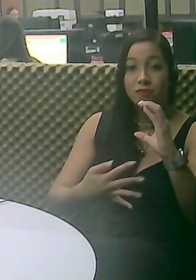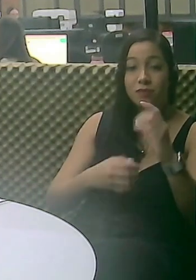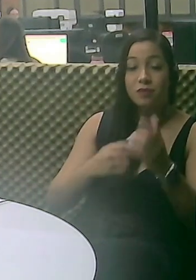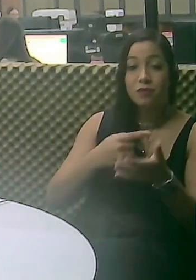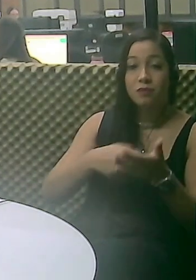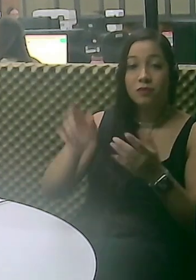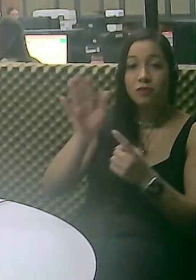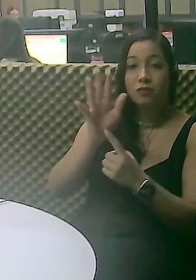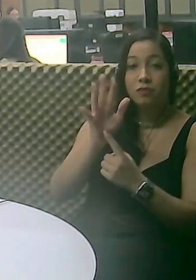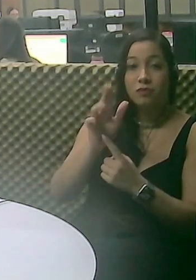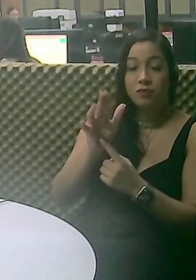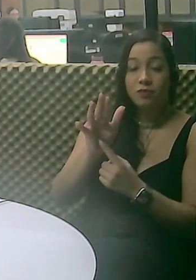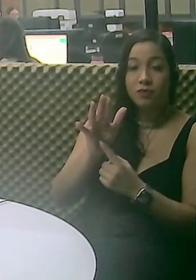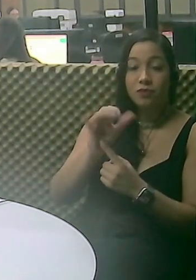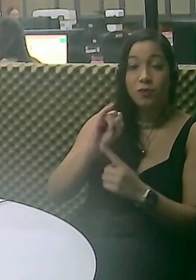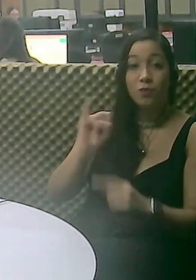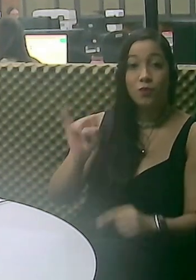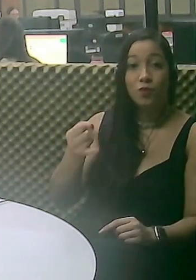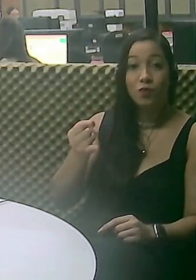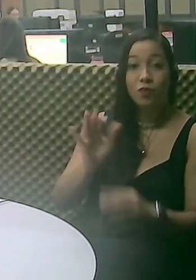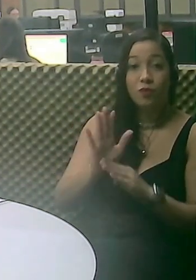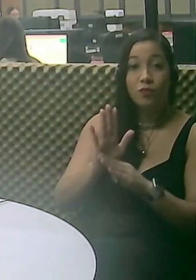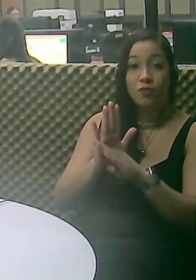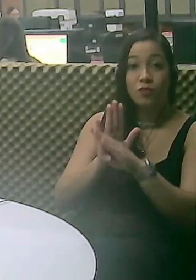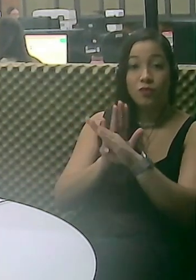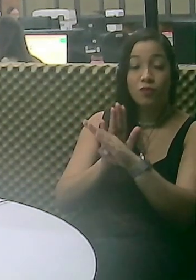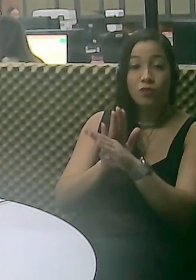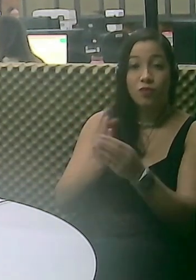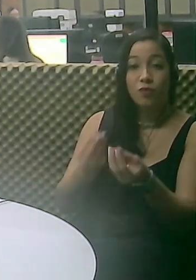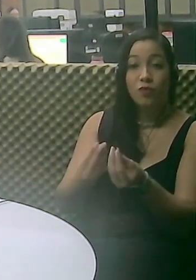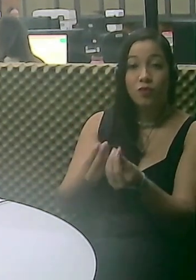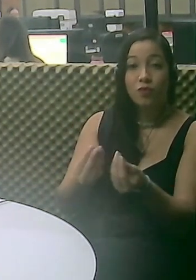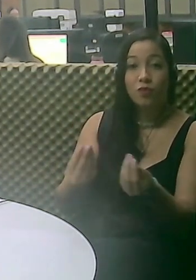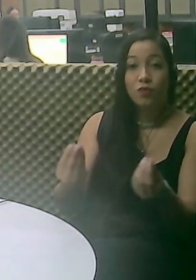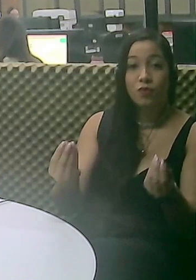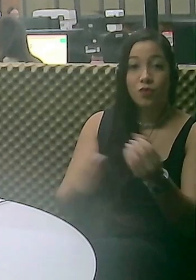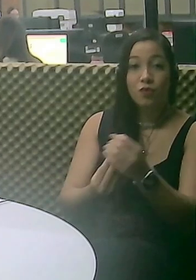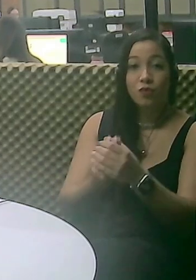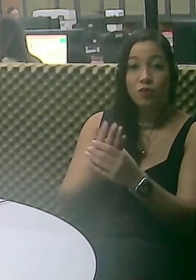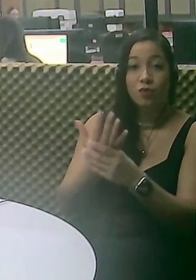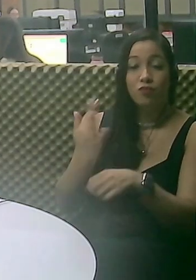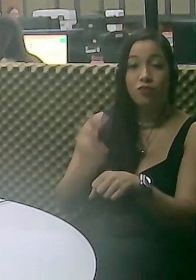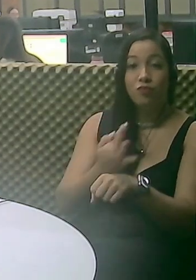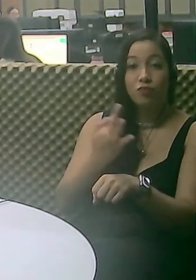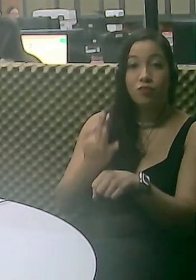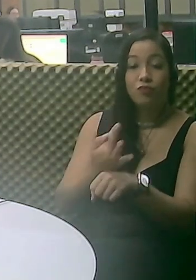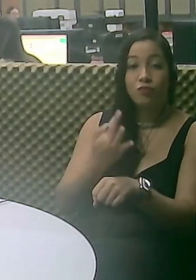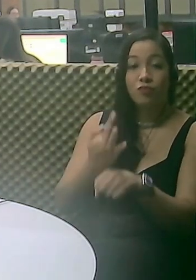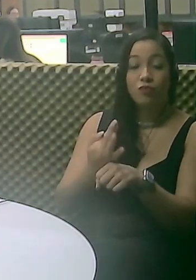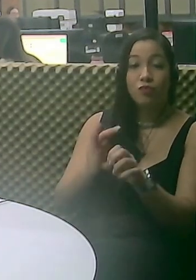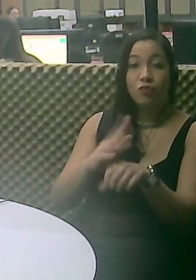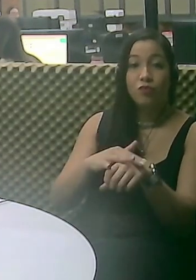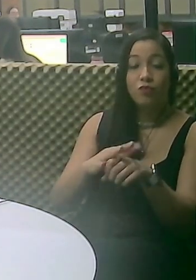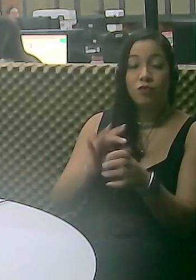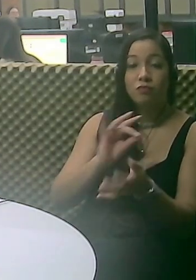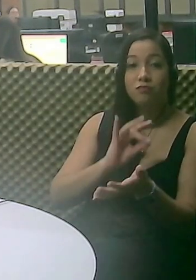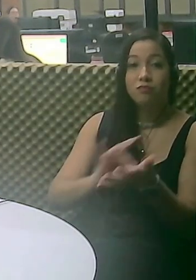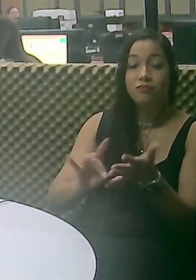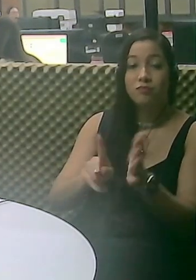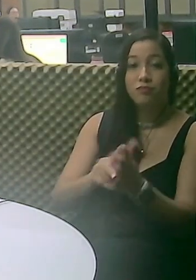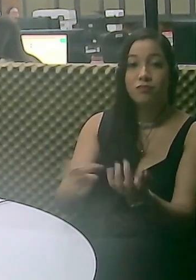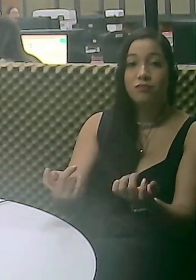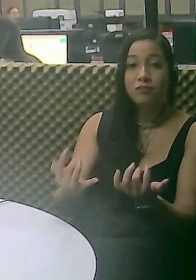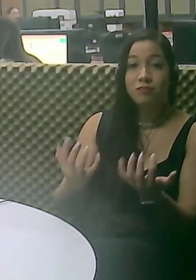As principais vantagens são o aumento da fertilidade do solo, resistência das lavouras a pragas e doenças e ainda